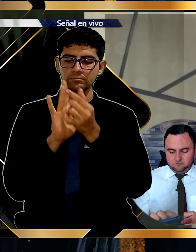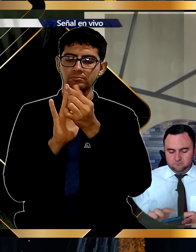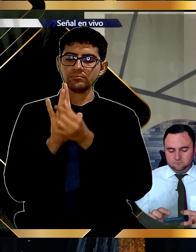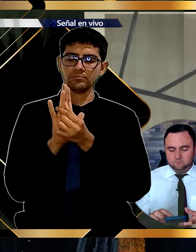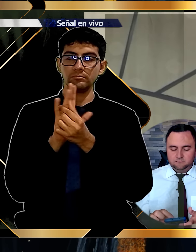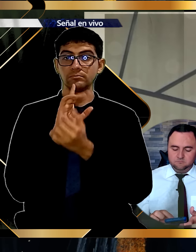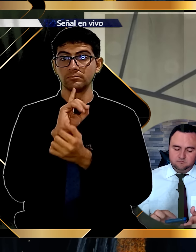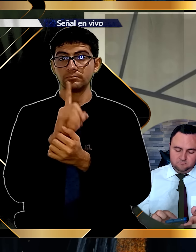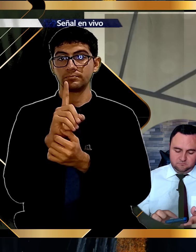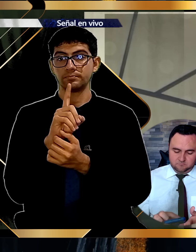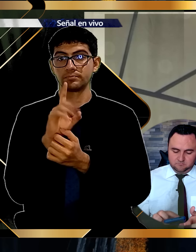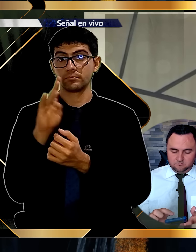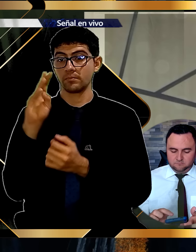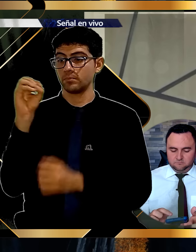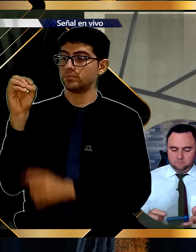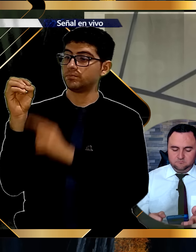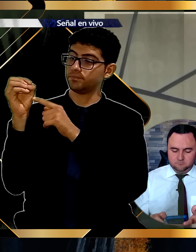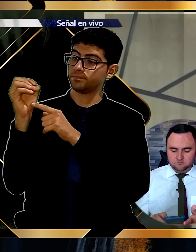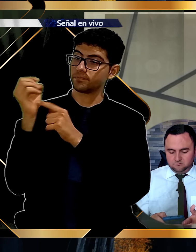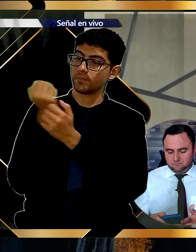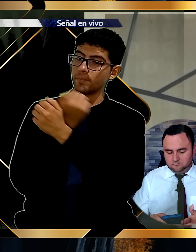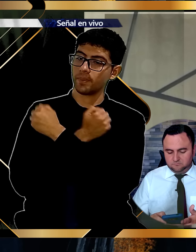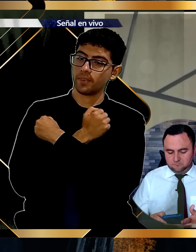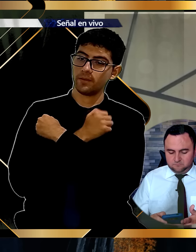vuestras mujeres